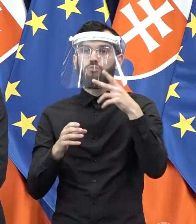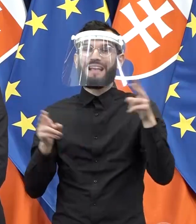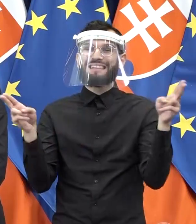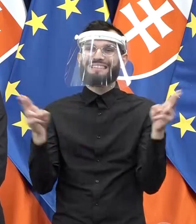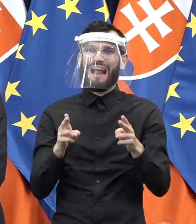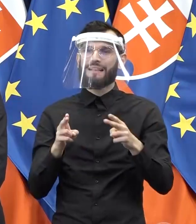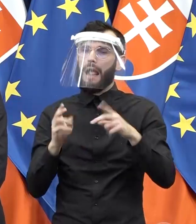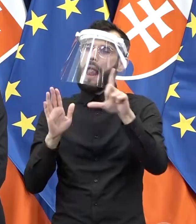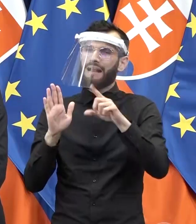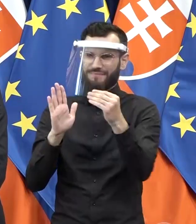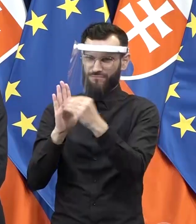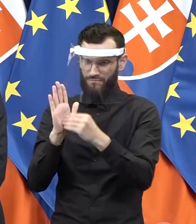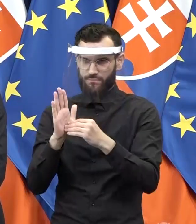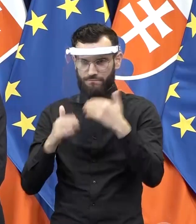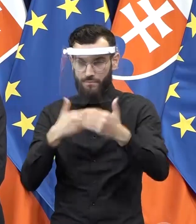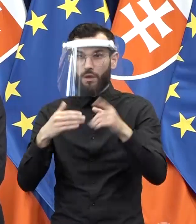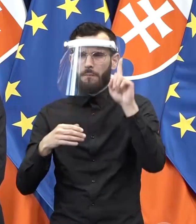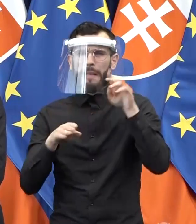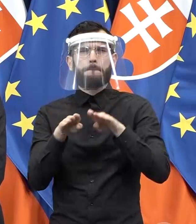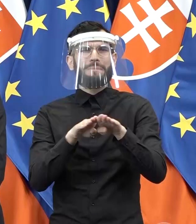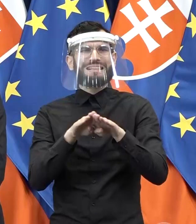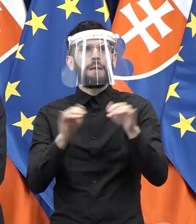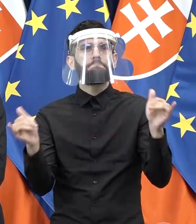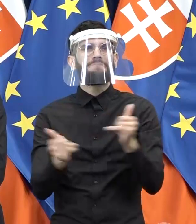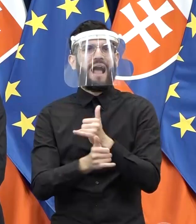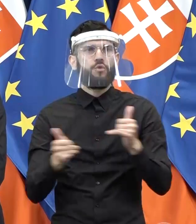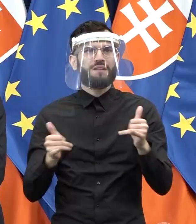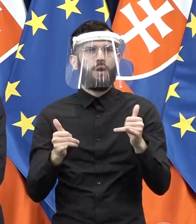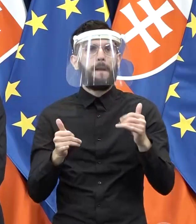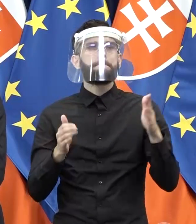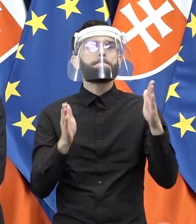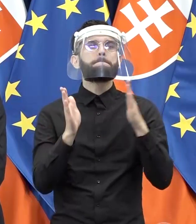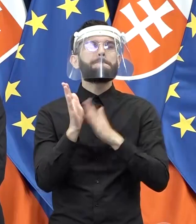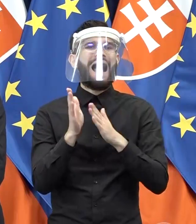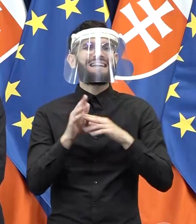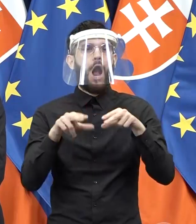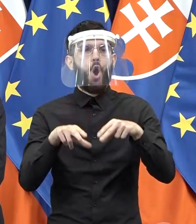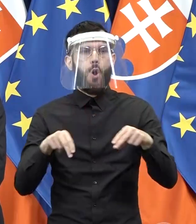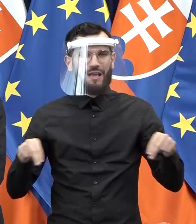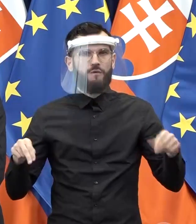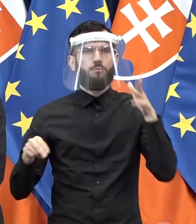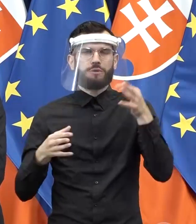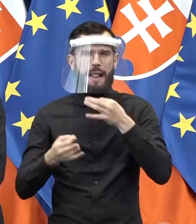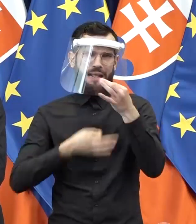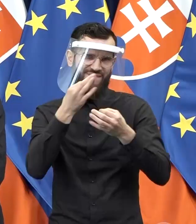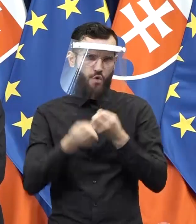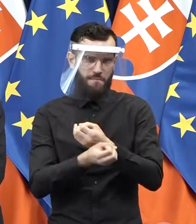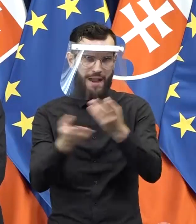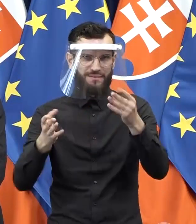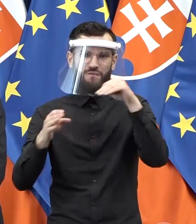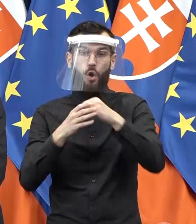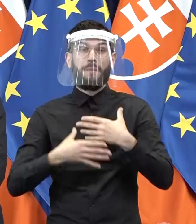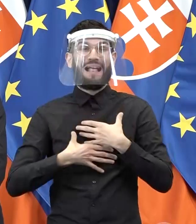legislatívne konanie. Ale predpokladám, že aj pani ministerka spravodlivosti, Maria Kolíková, bude informovať, lebo jednoducho ten návrh